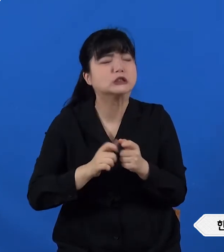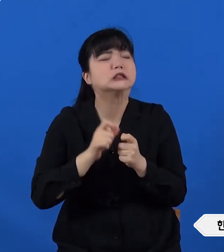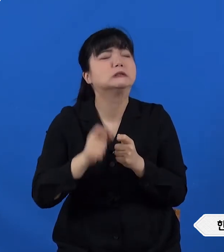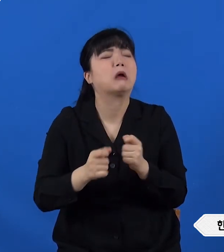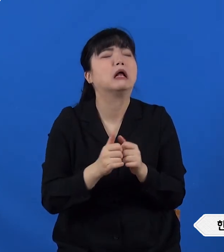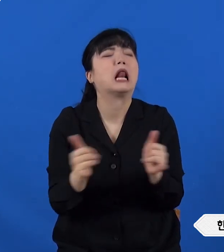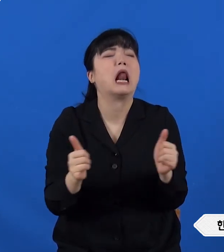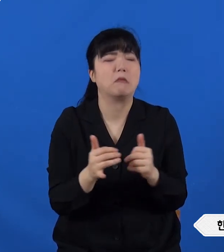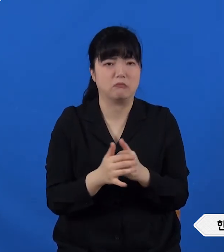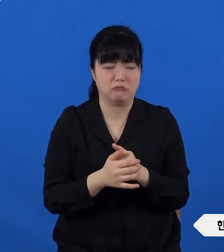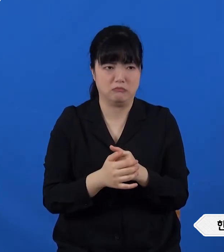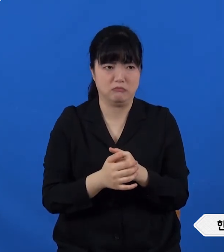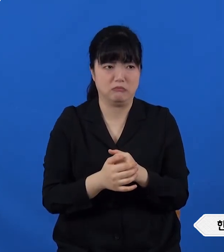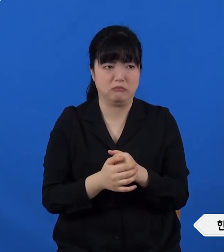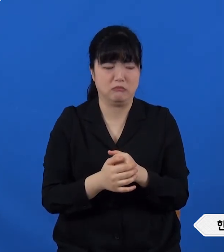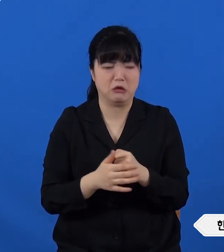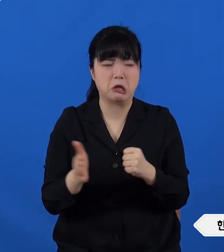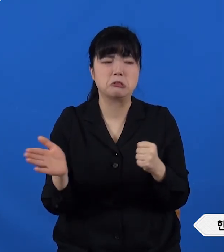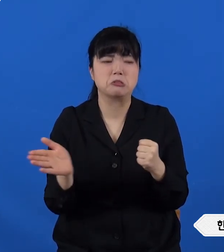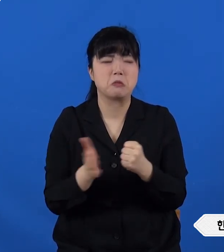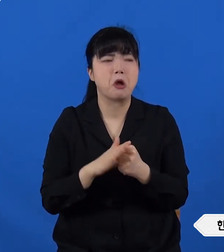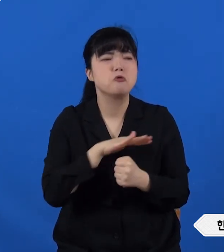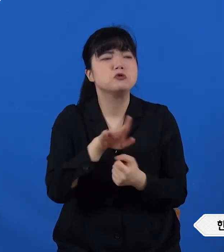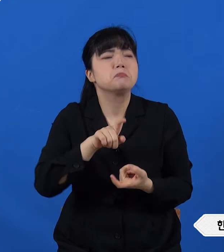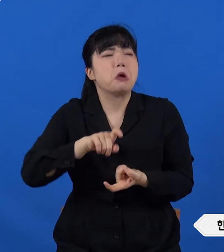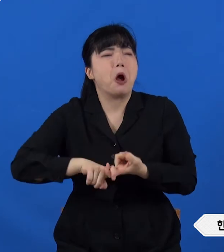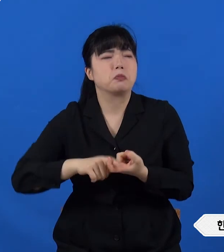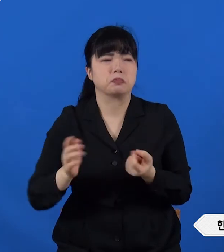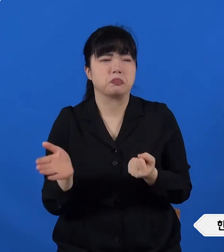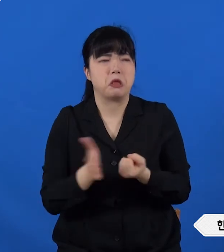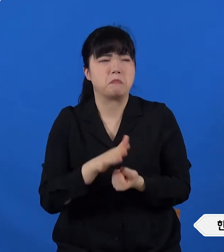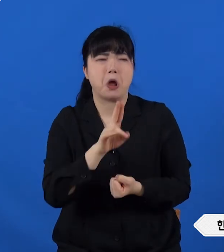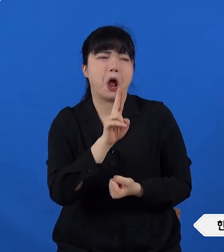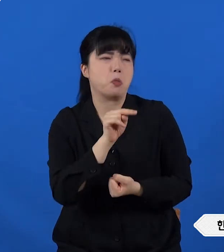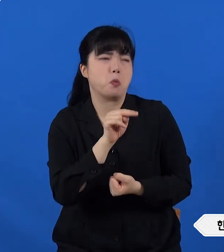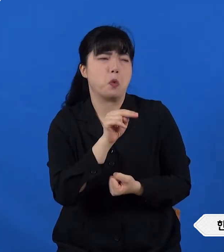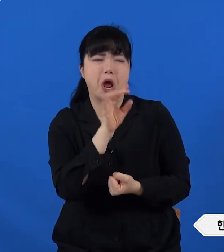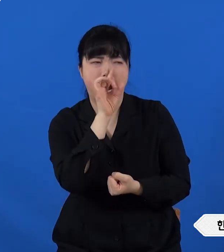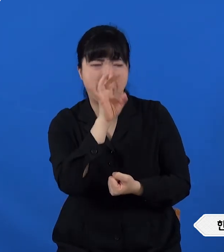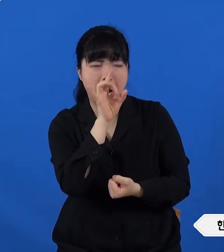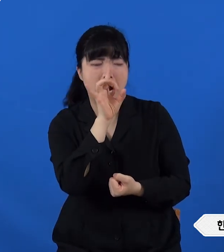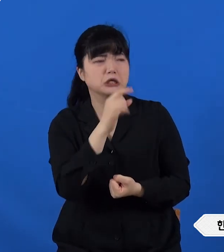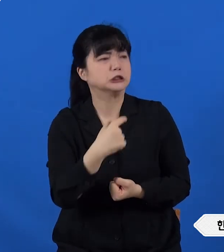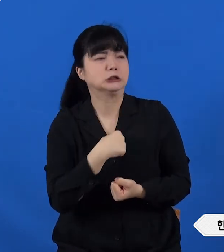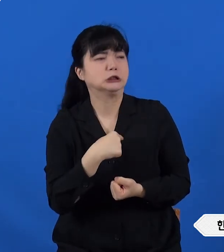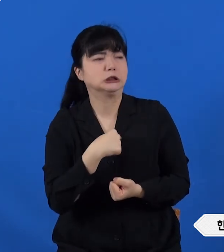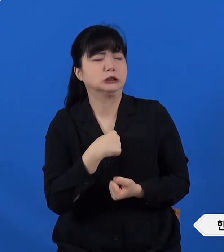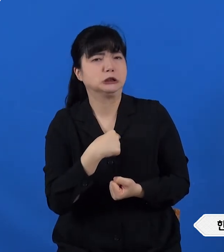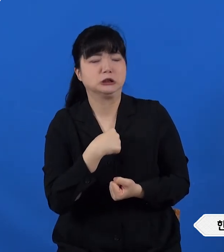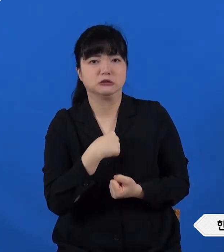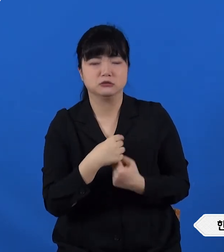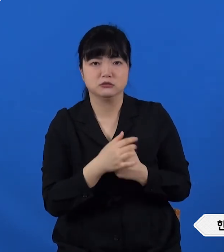사람이니까, 우리 사람이니까 하면서 끝까지 넘겨주지를 않았습니다.